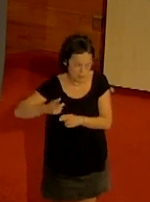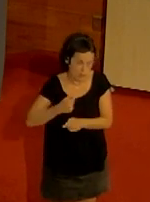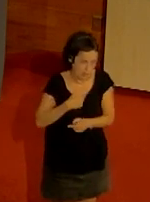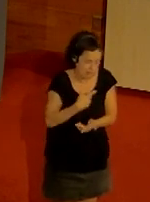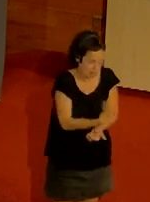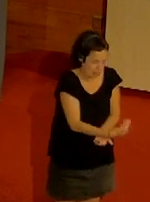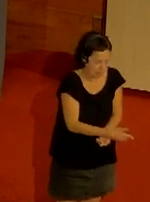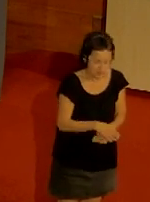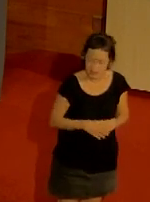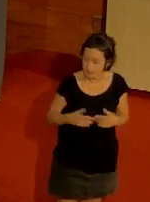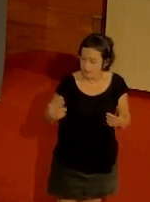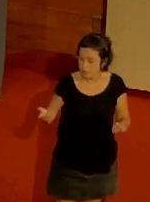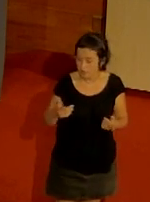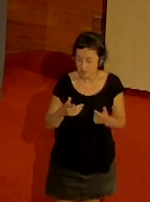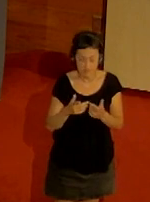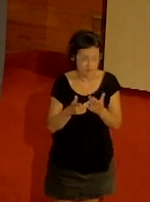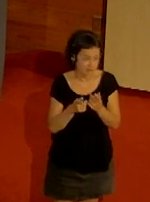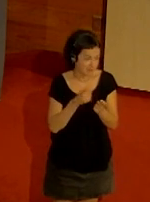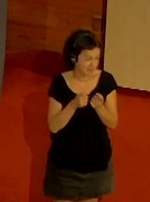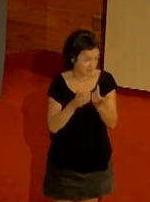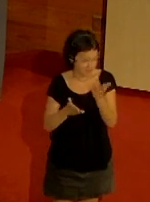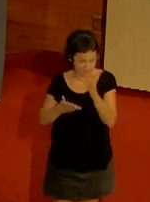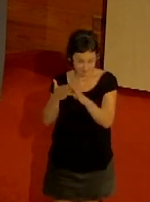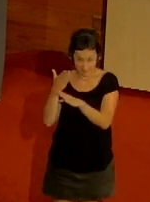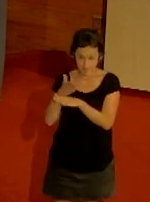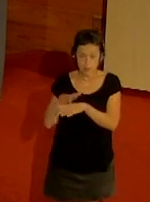hacer un reportaje, pero no puedo decir dónde, porque si no la pregunta no...